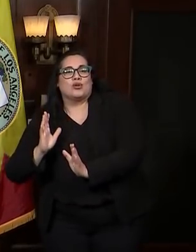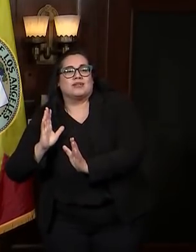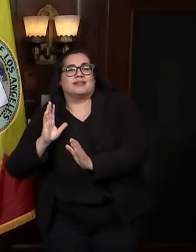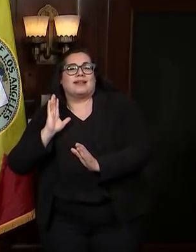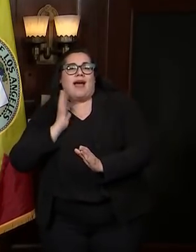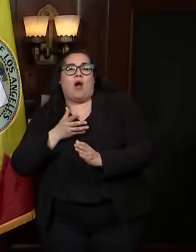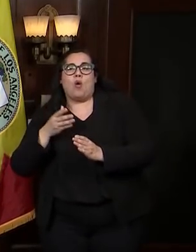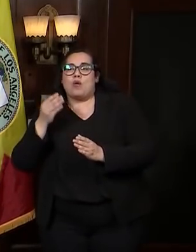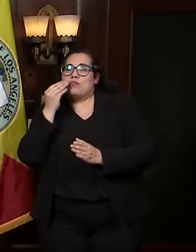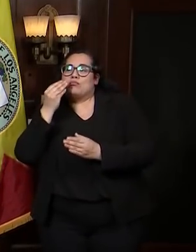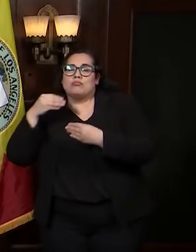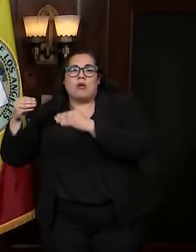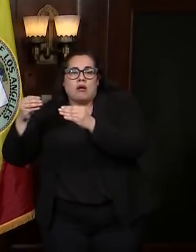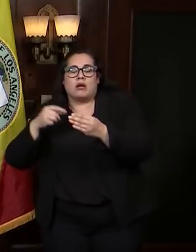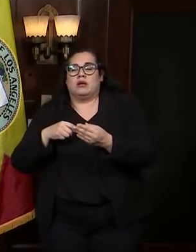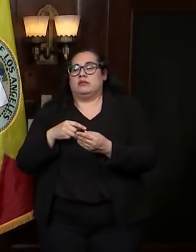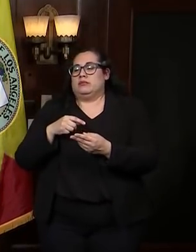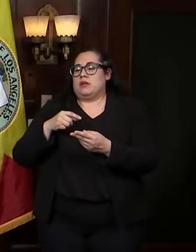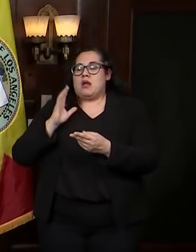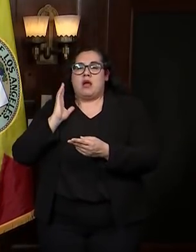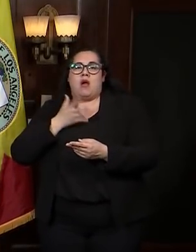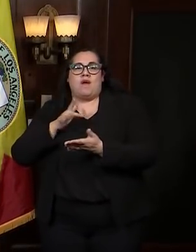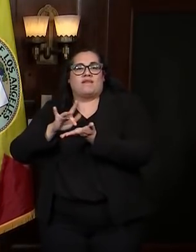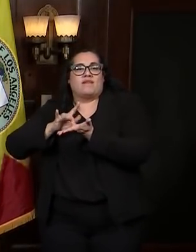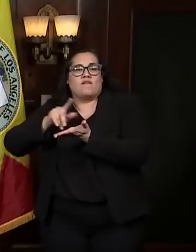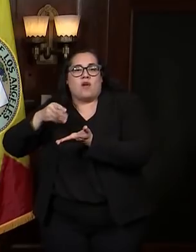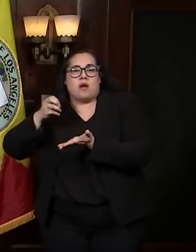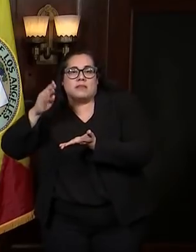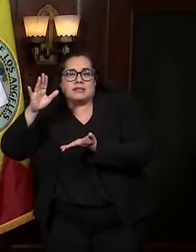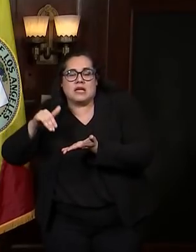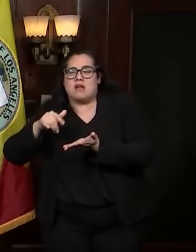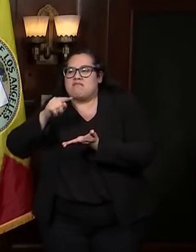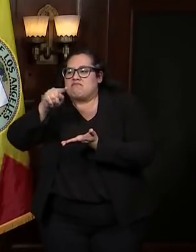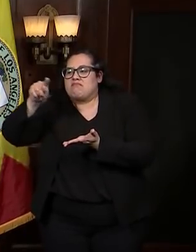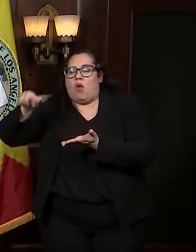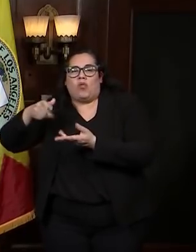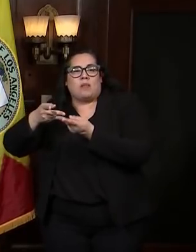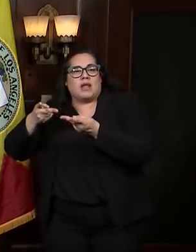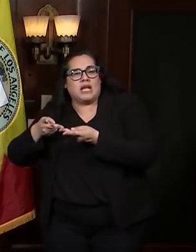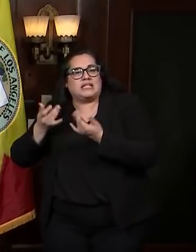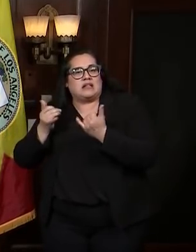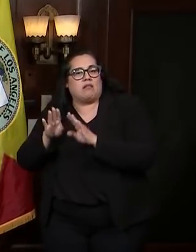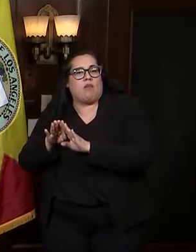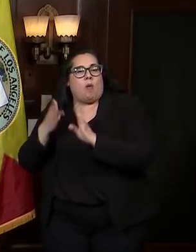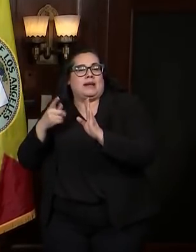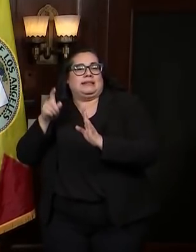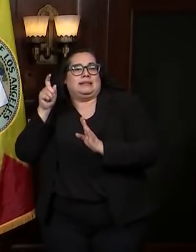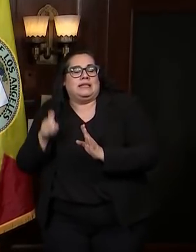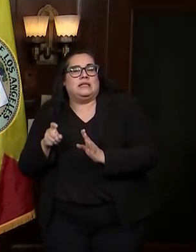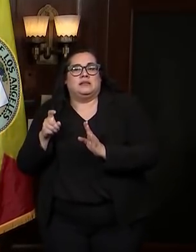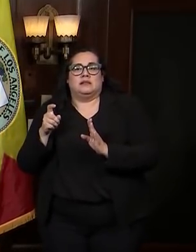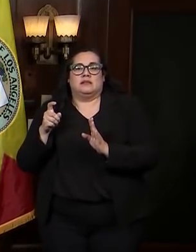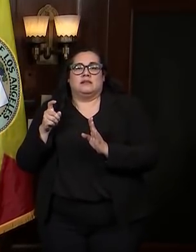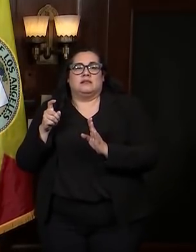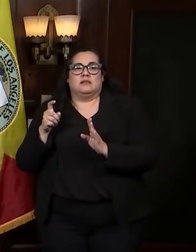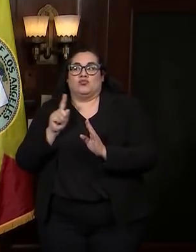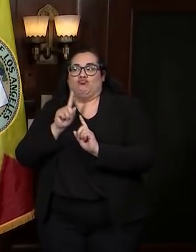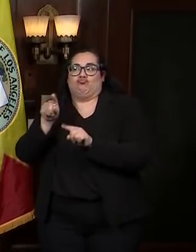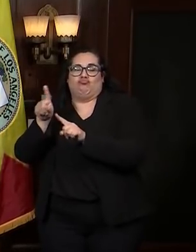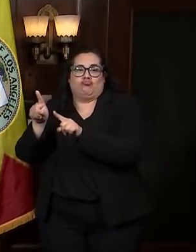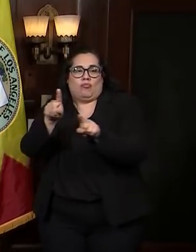nuestros supermercados, en nuestras farmacias y otros lugares que necesitamos